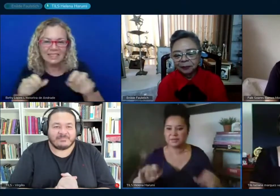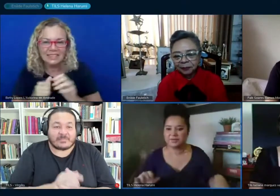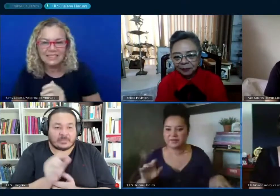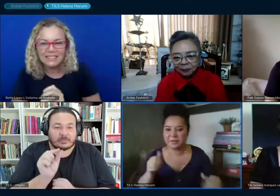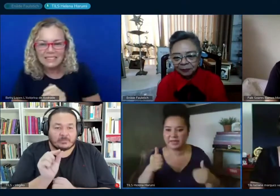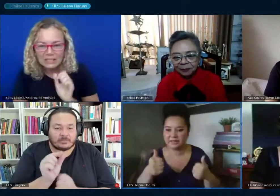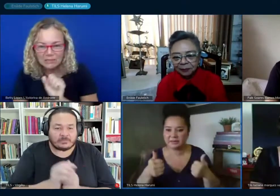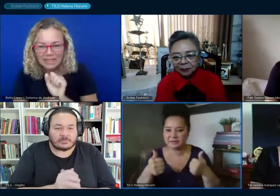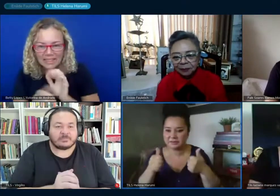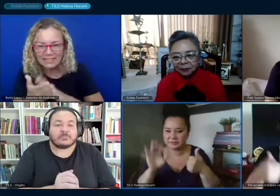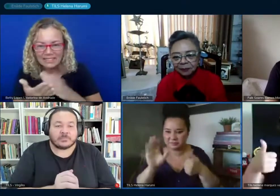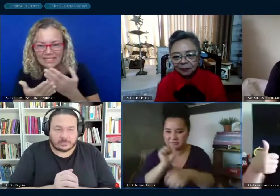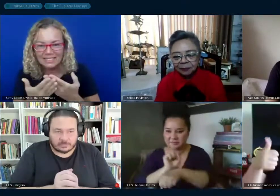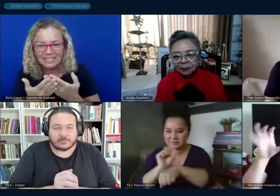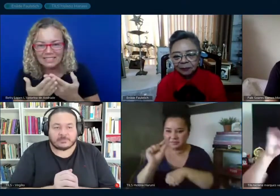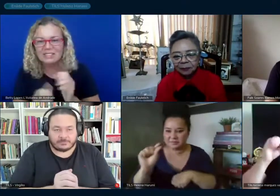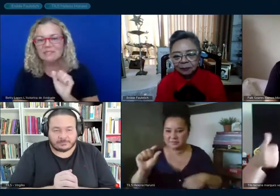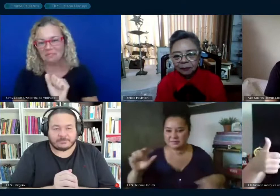Vocês estão me ouvindo bem?